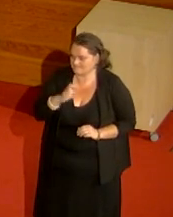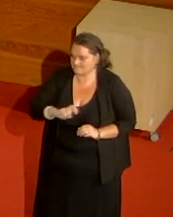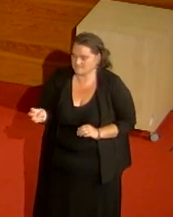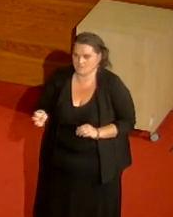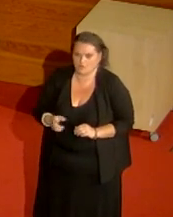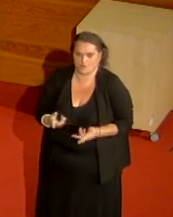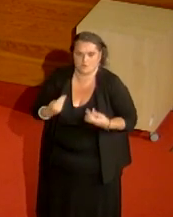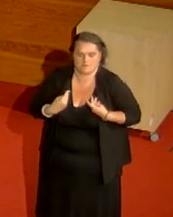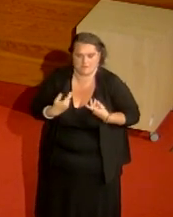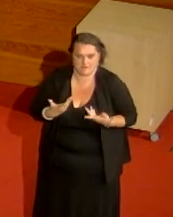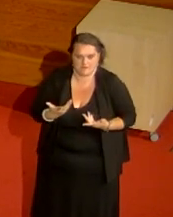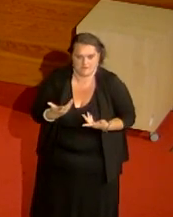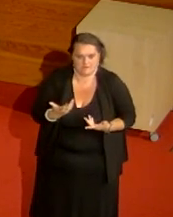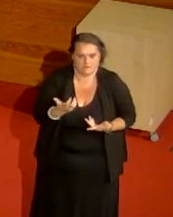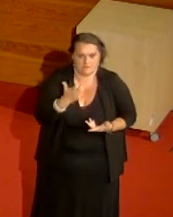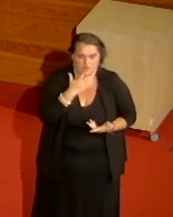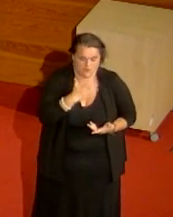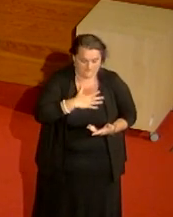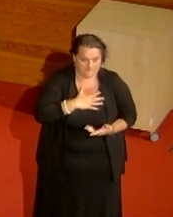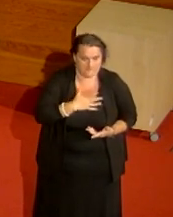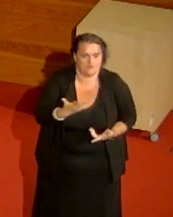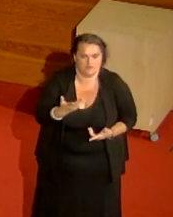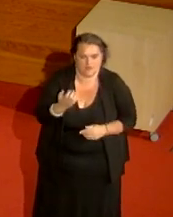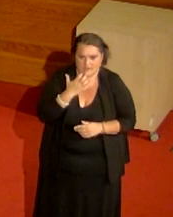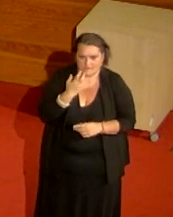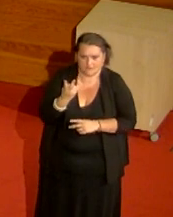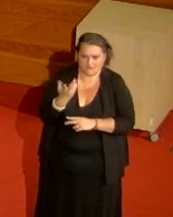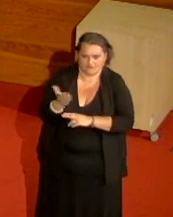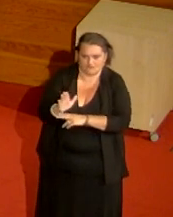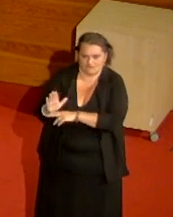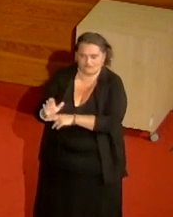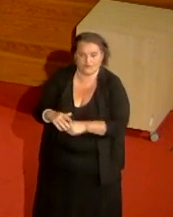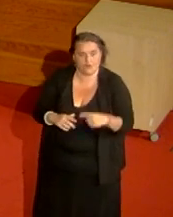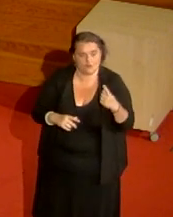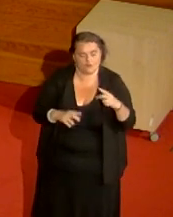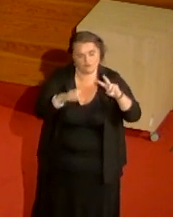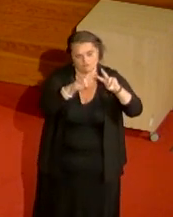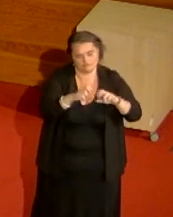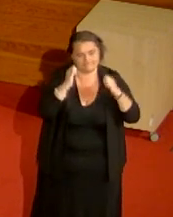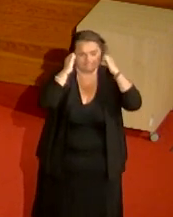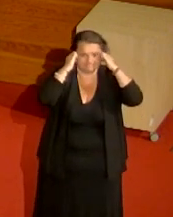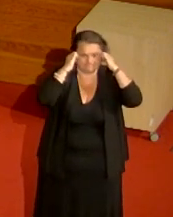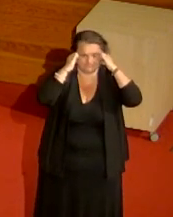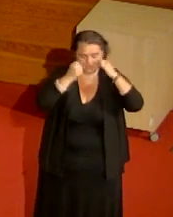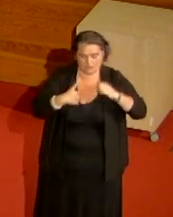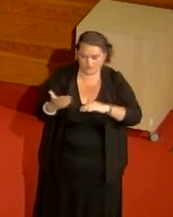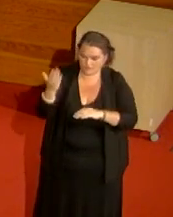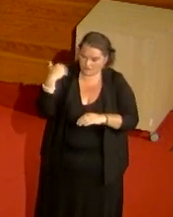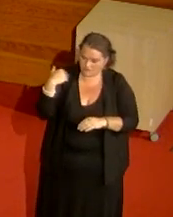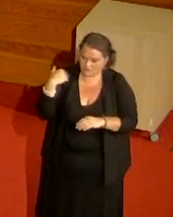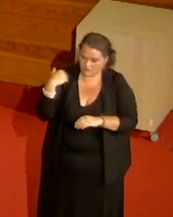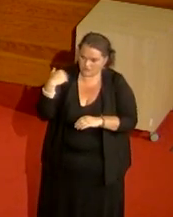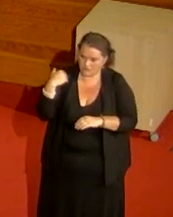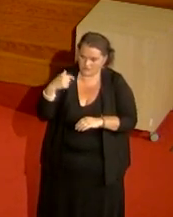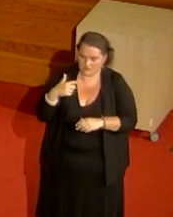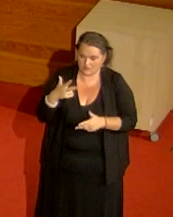vivenciales dos ejemplos propios uno de ellos uno de ellos tiene que ver con un estudio que que realicé hace unos años en el